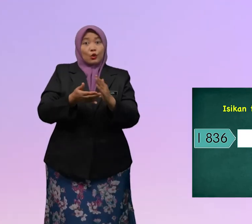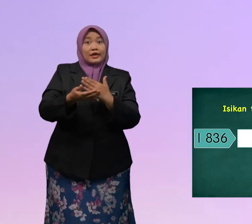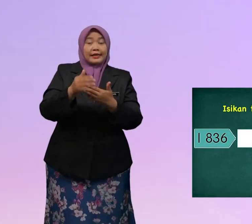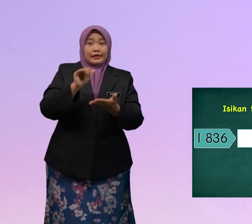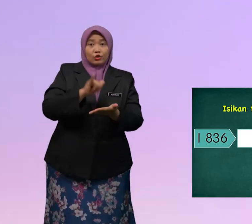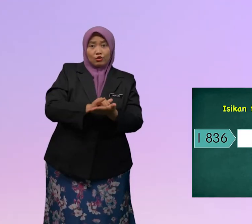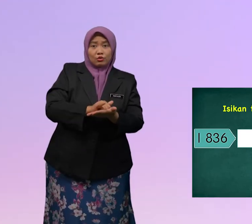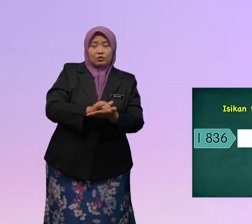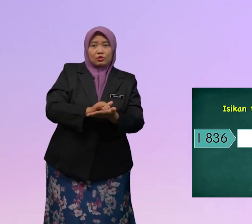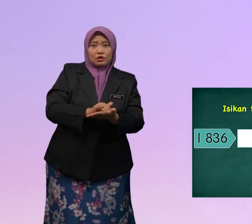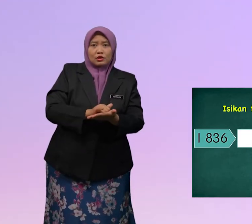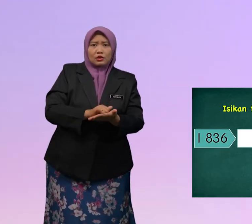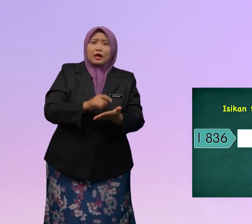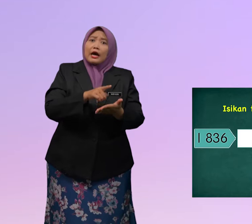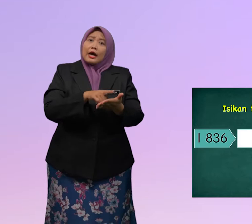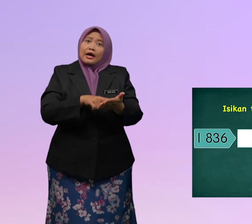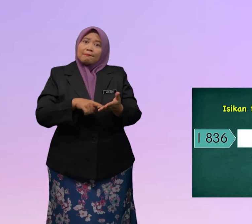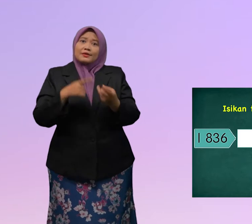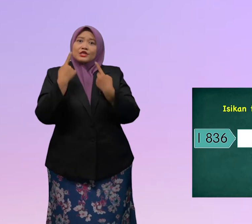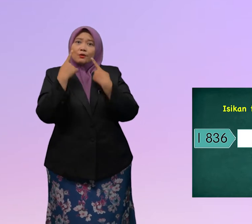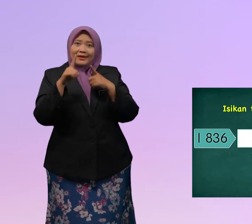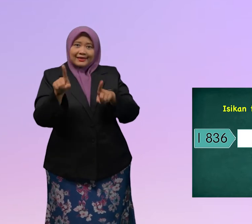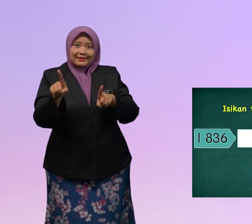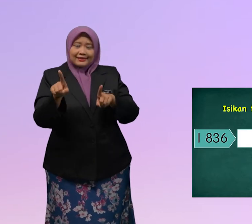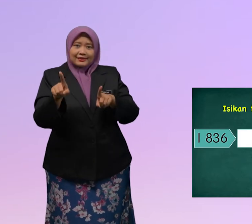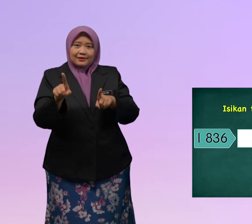Oleh itu, apa jawapannya?